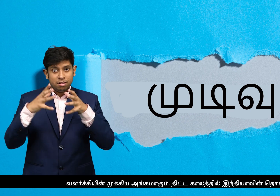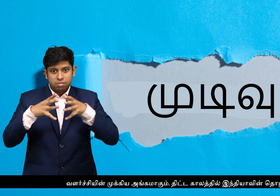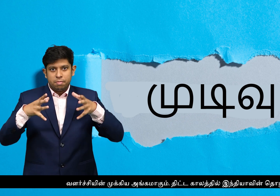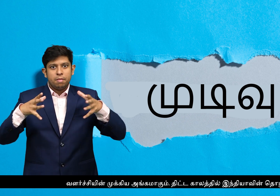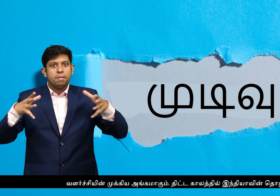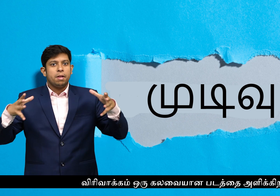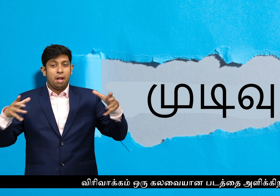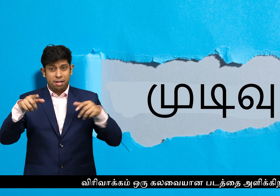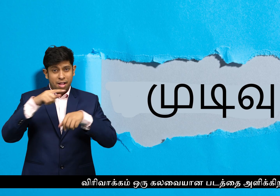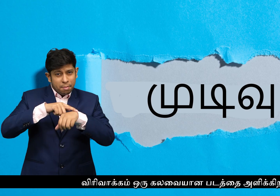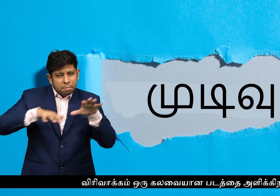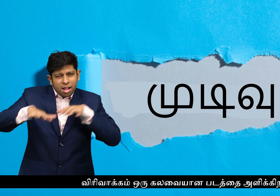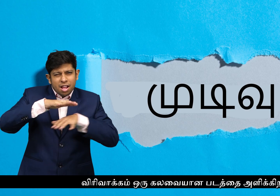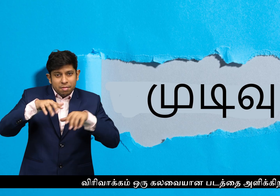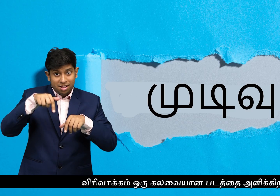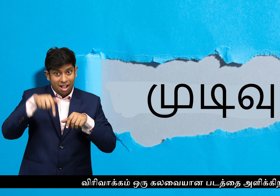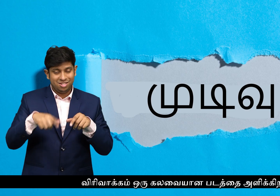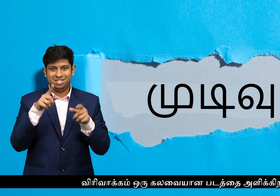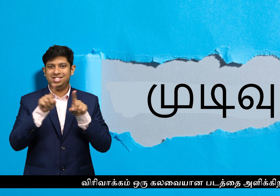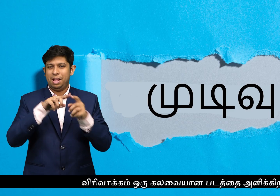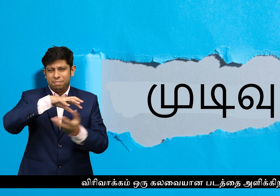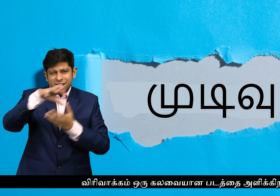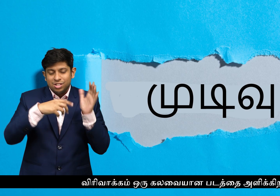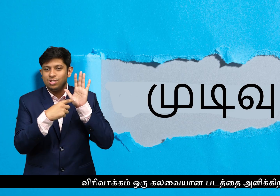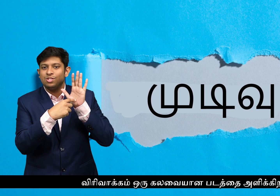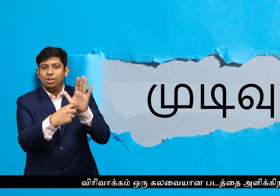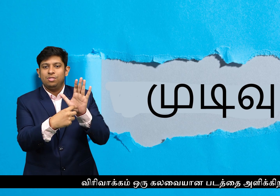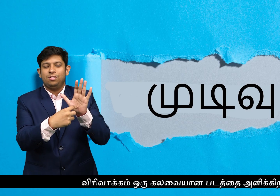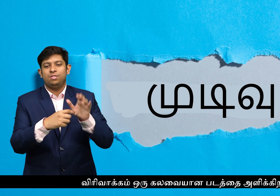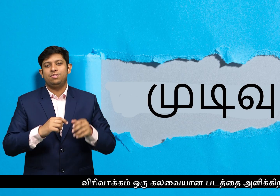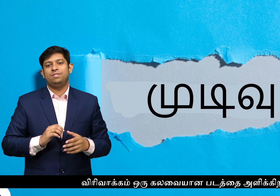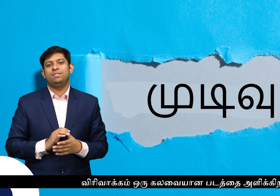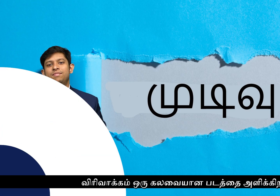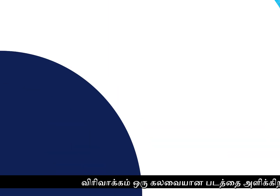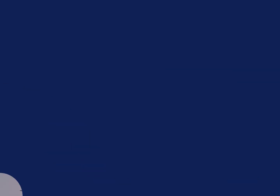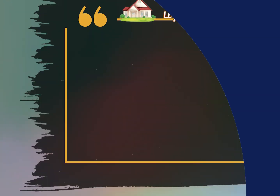காலத்தில் இந்தியாவின் தொழில்துறை விரிவாக்கம் ஒரு கலவையான படத்தை அளிக்கிறது.